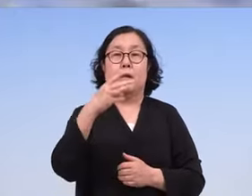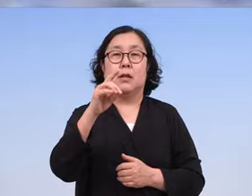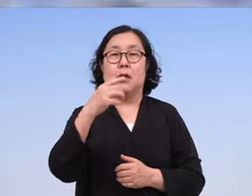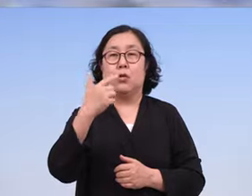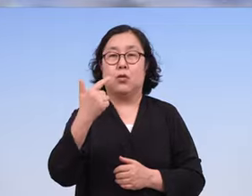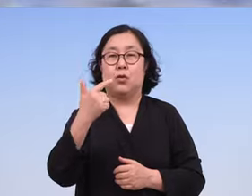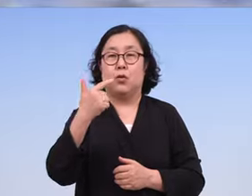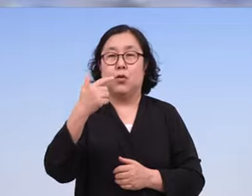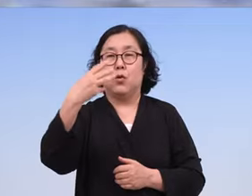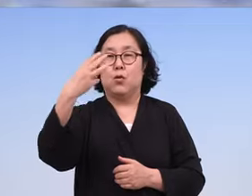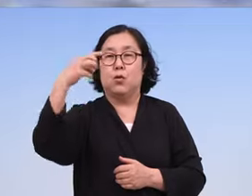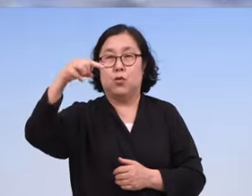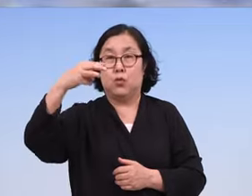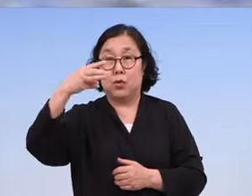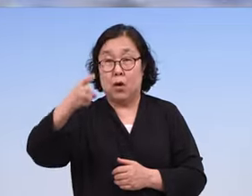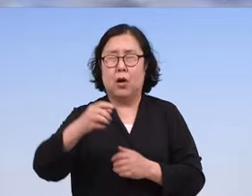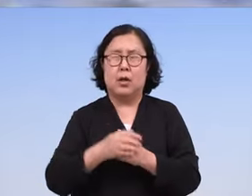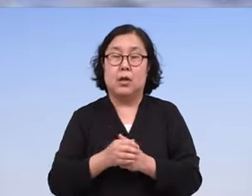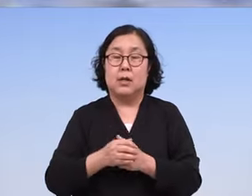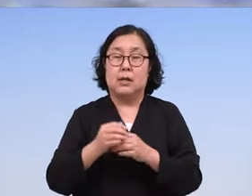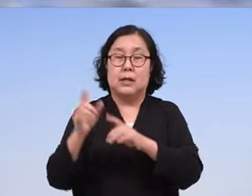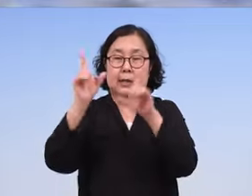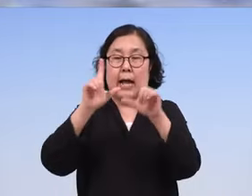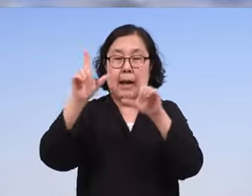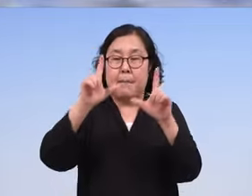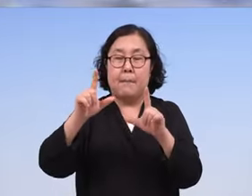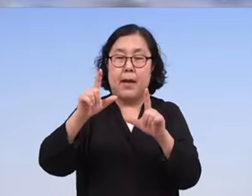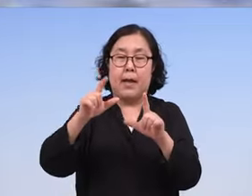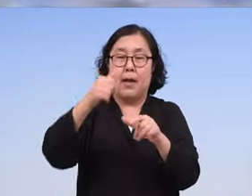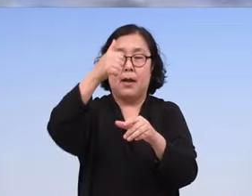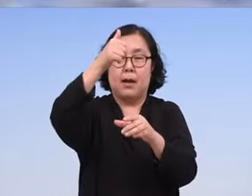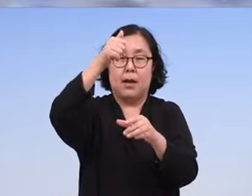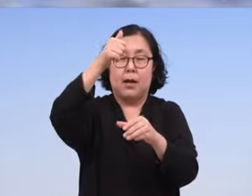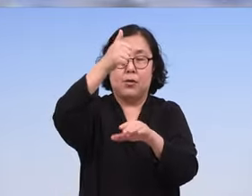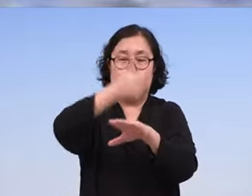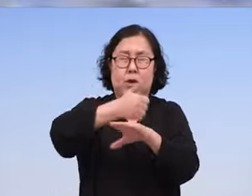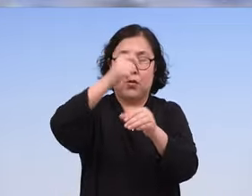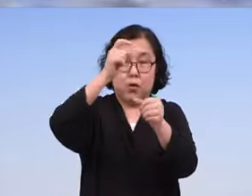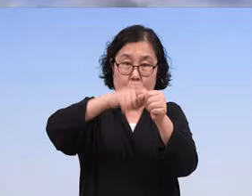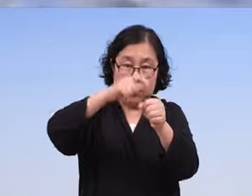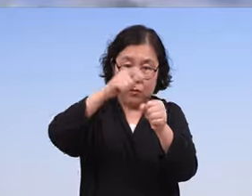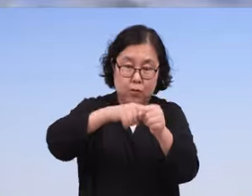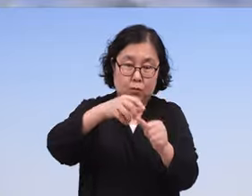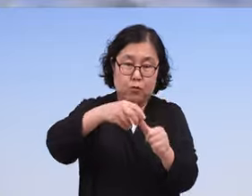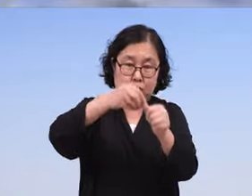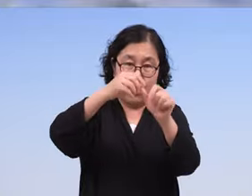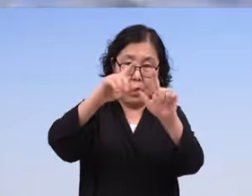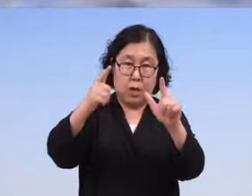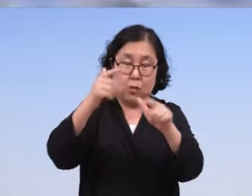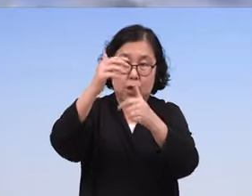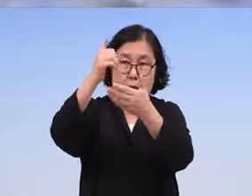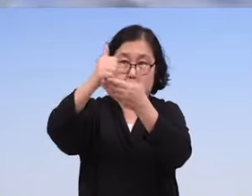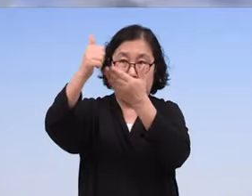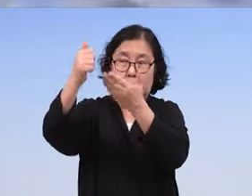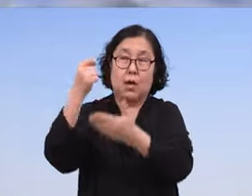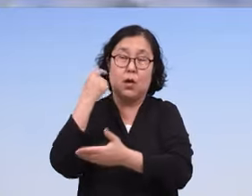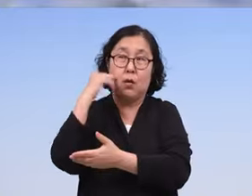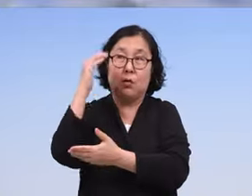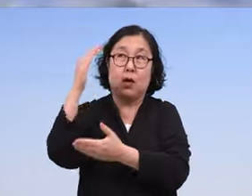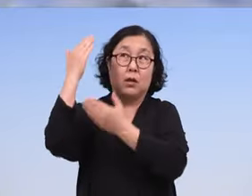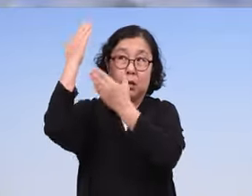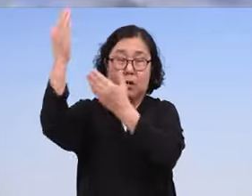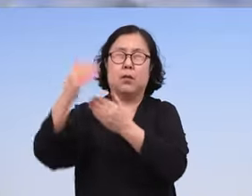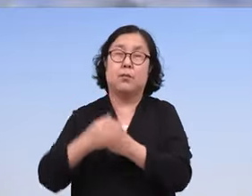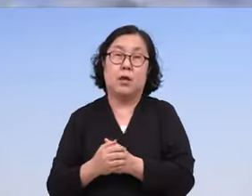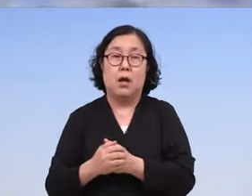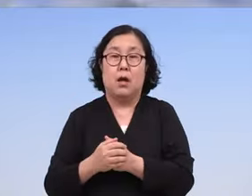마틴 루터가 이런 말을 했습니다. 인생의 궁극적인 목적은 구원이 아니고 하나님께 영광을 돌리는 것이다. 이 이상한